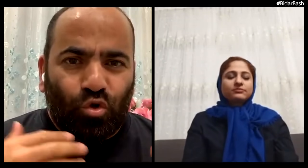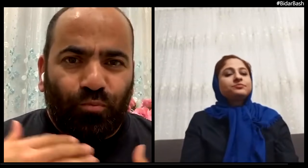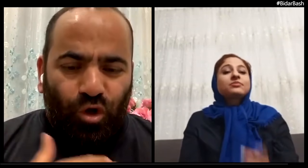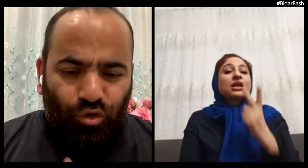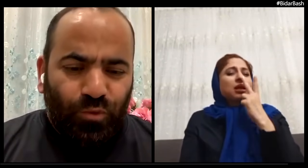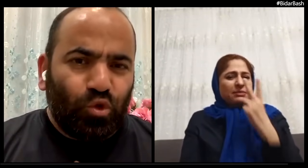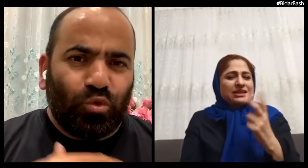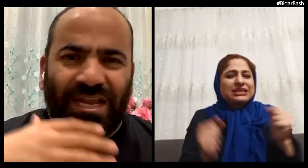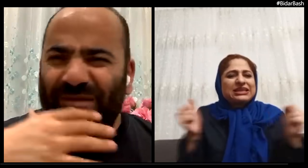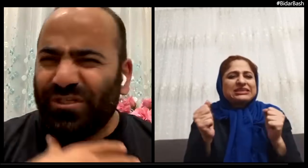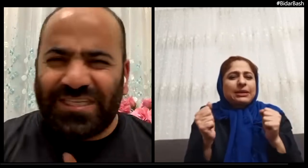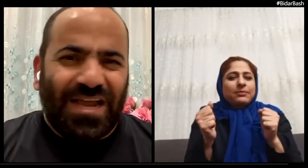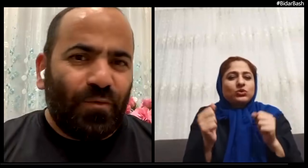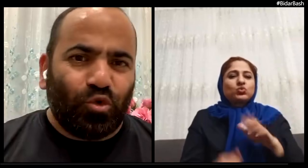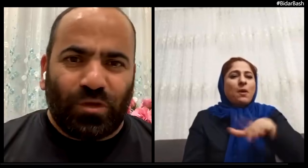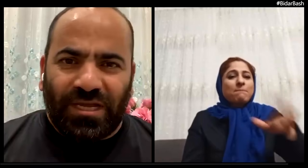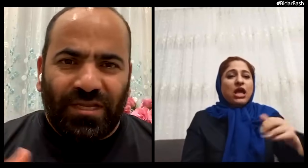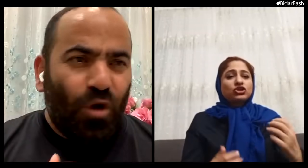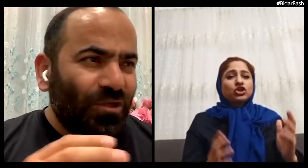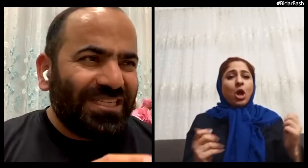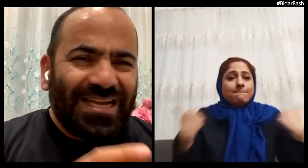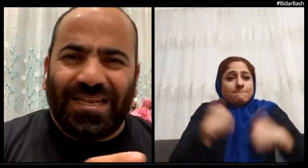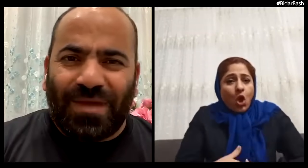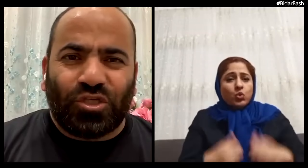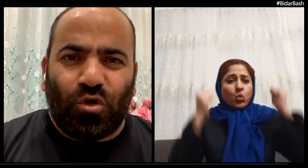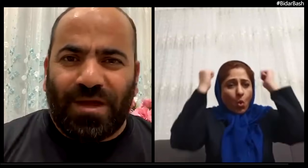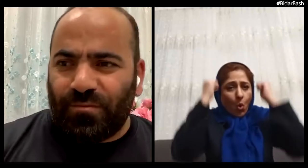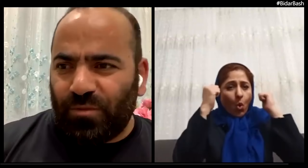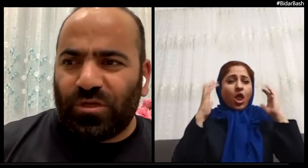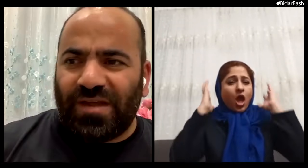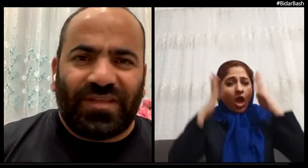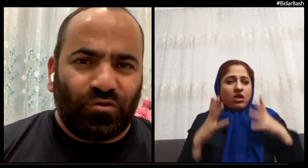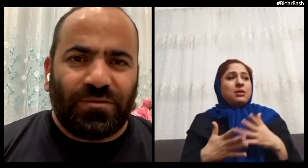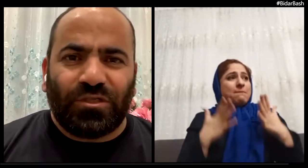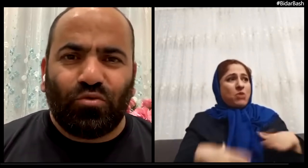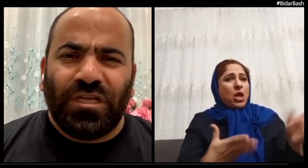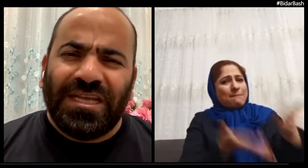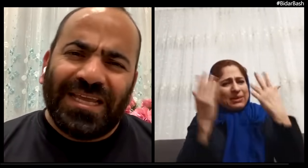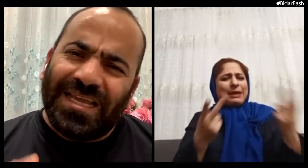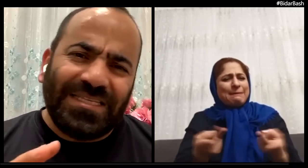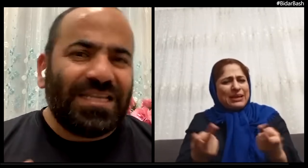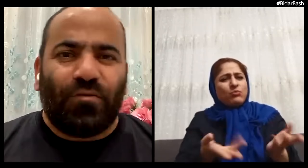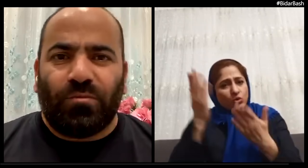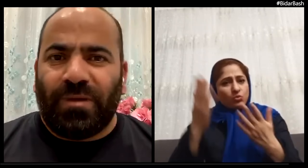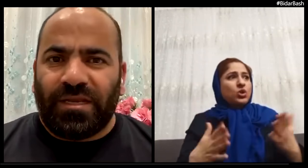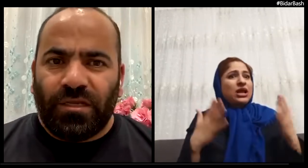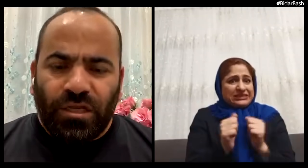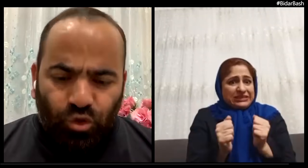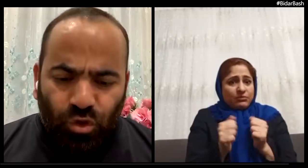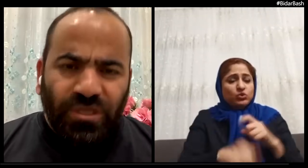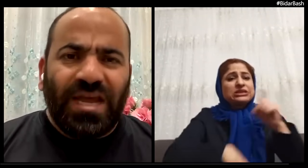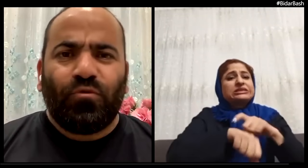بچه ها رو پالتو می پوشونن، لباس گرم می پوشونن. خیلی آماده کردن بچه ها برای مهمونی رفتن تو زمستون خیلی زمان